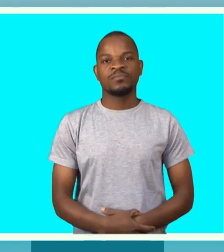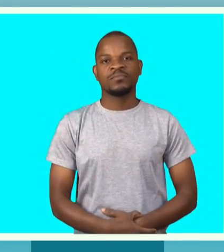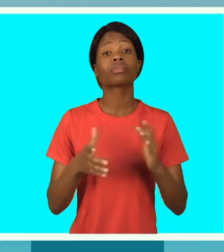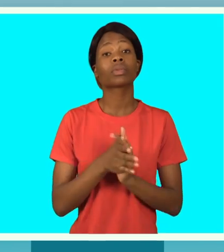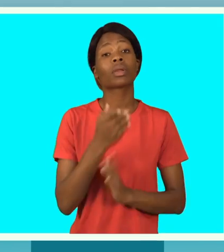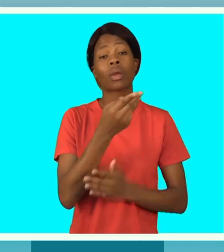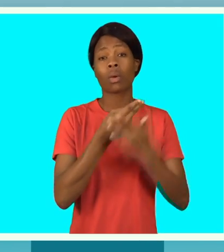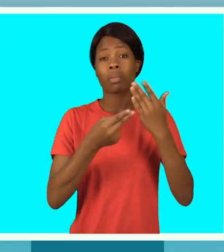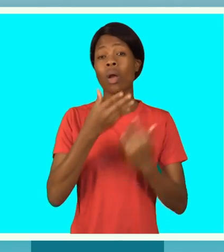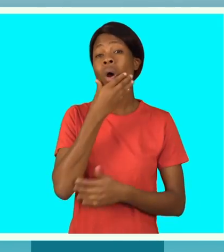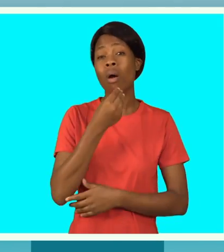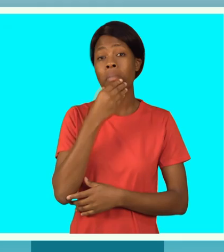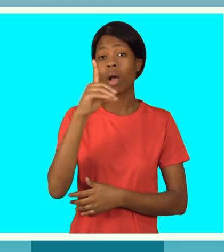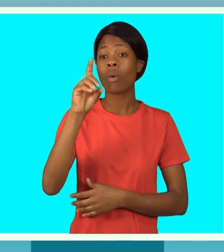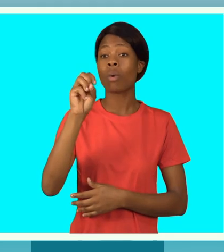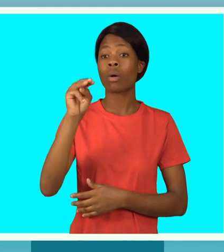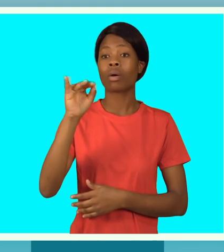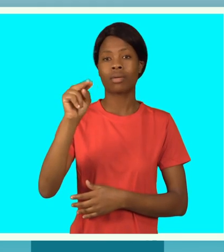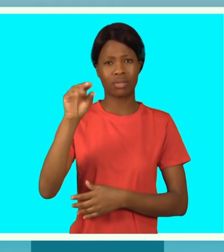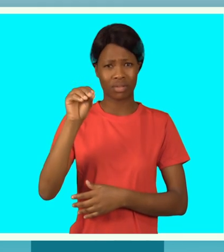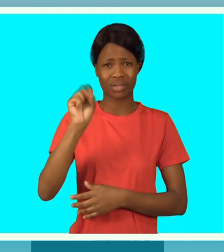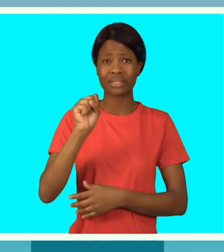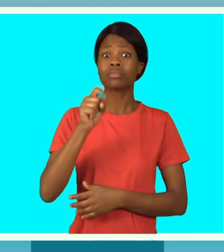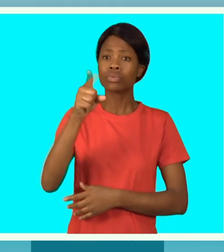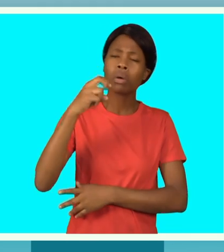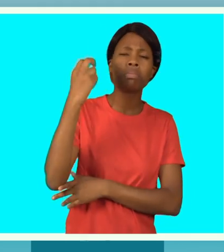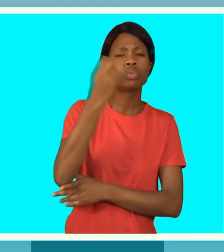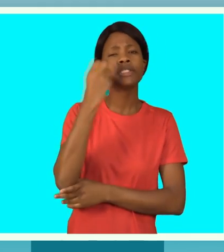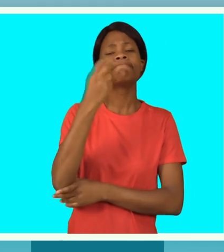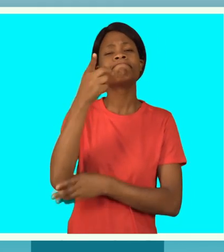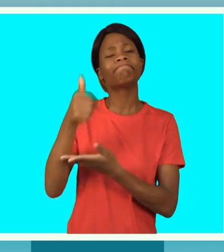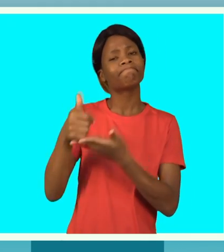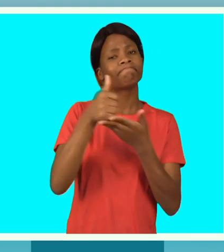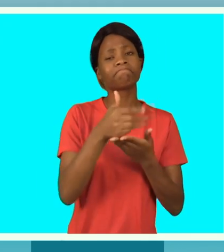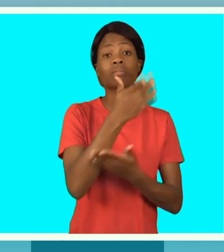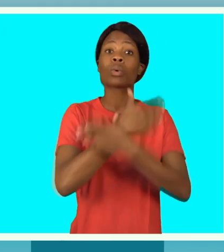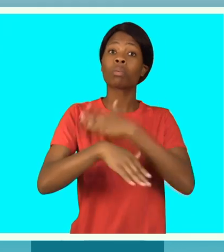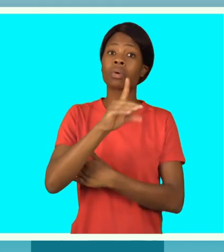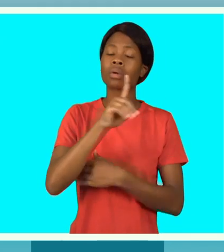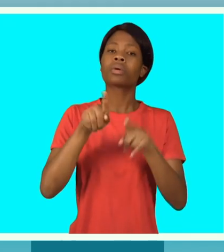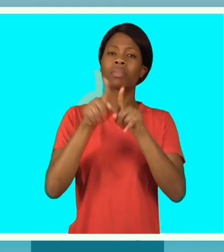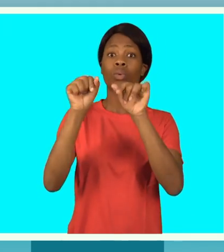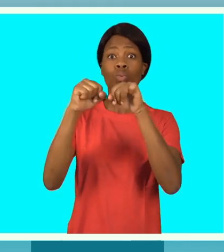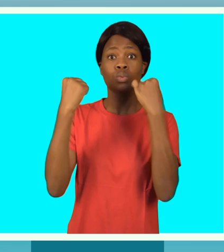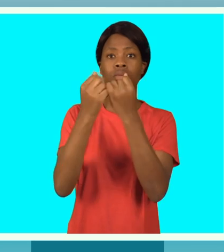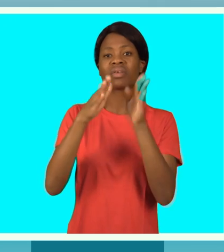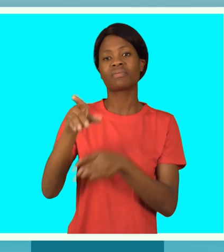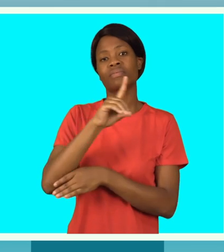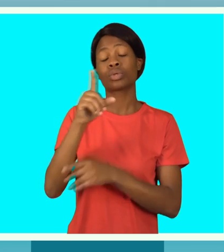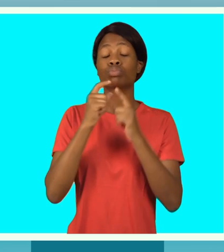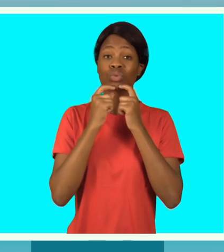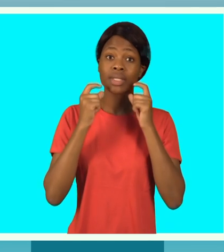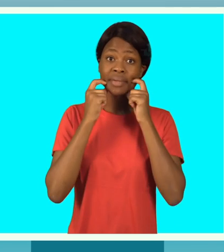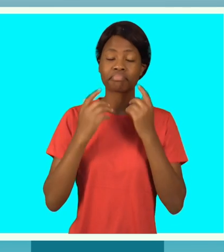E foi em busca de apoio que Domingos procurou amparo na ADEMO, Associação das Pessoas com